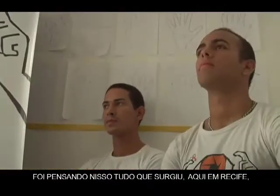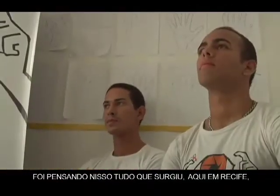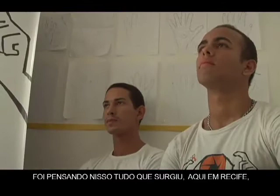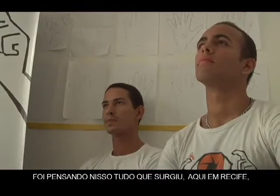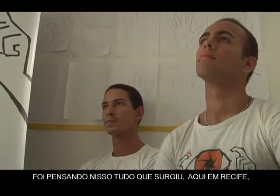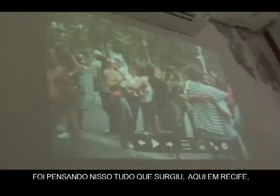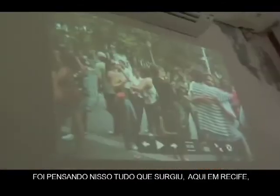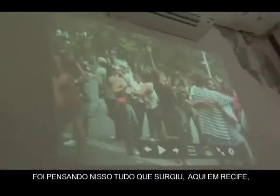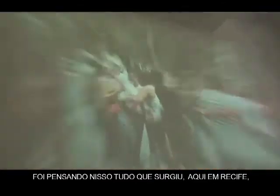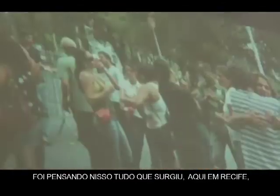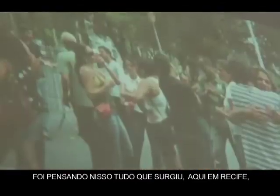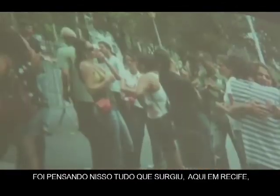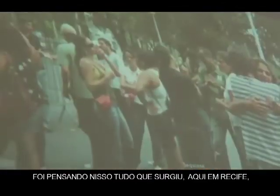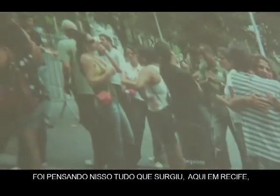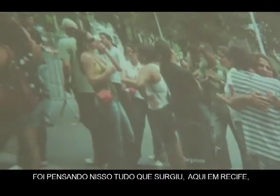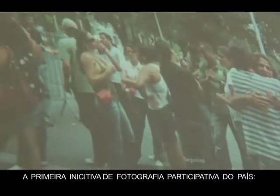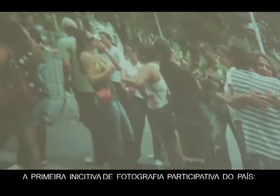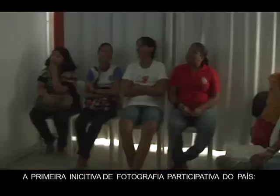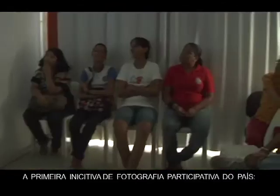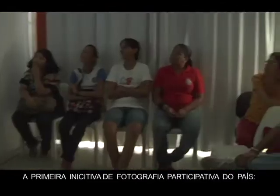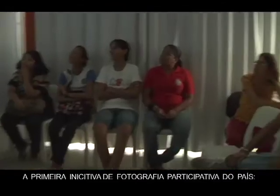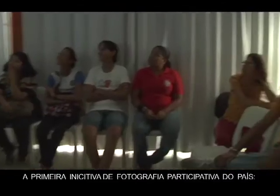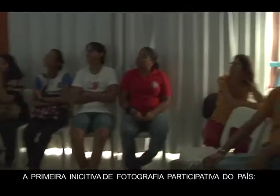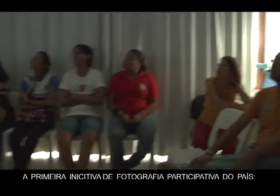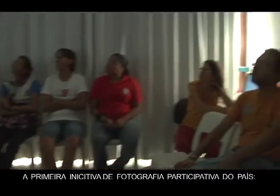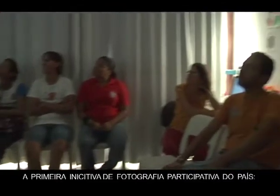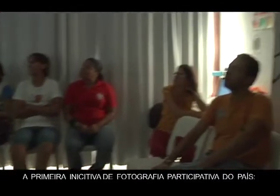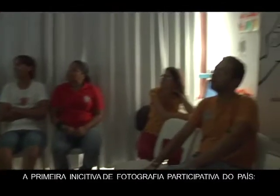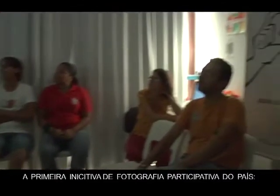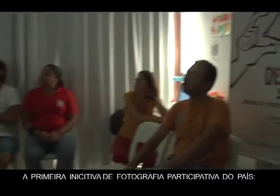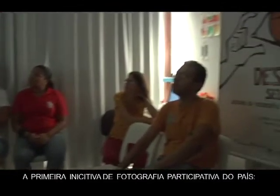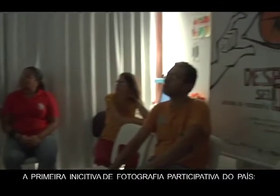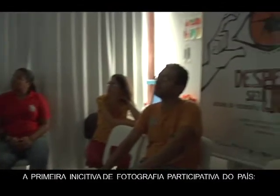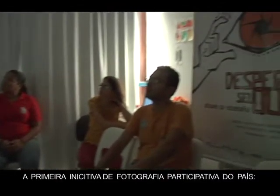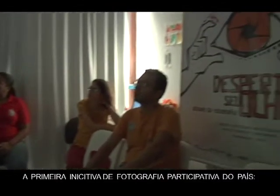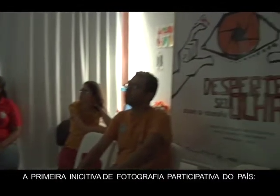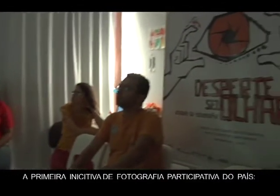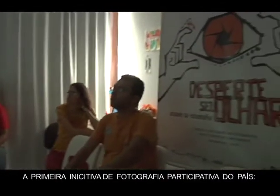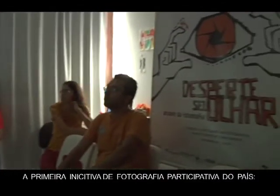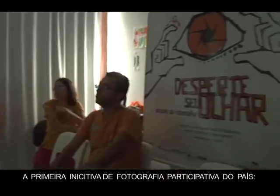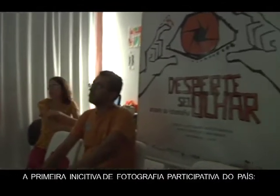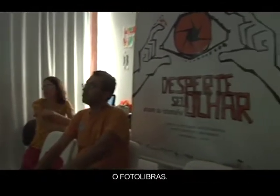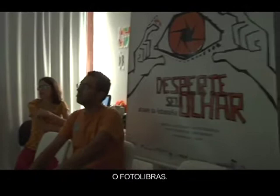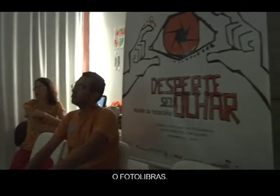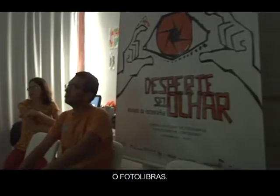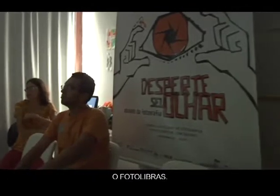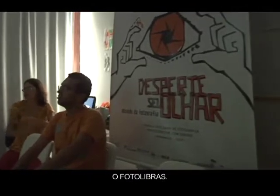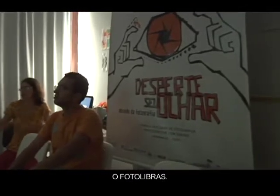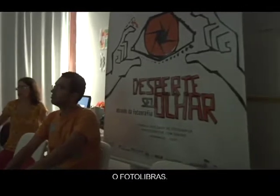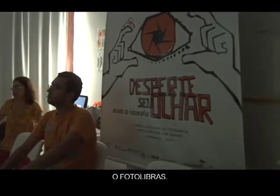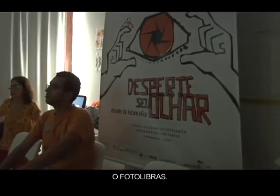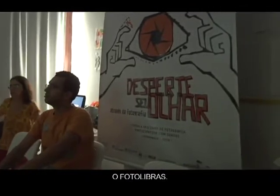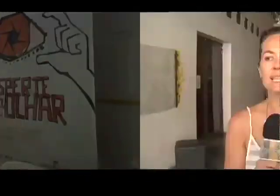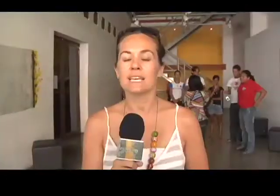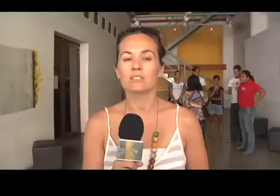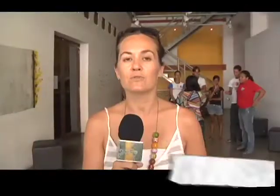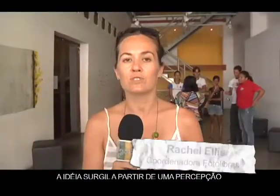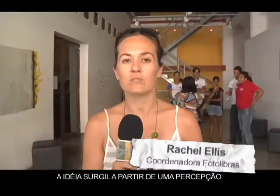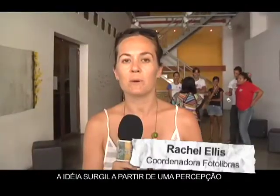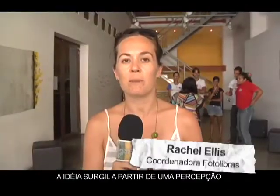tudo que surgiu aqui em Recife a primeira iniciativa de fotografia participativa do país, o Fotolibras. A ideia surgiu a